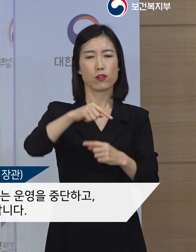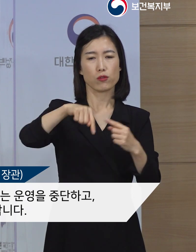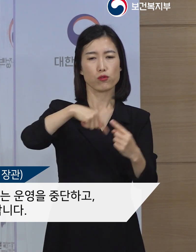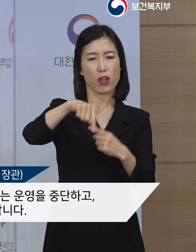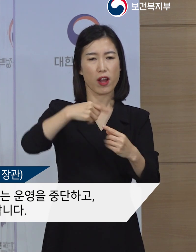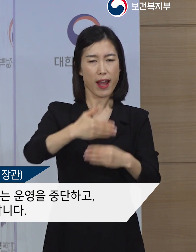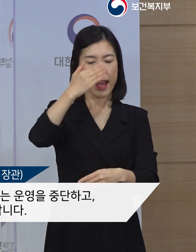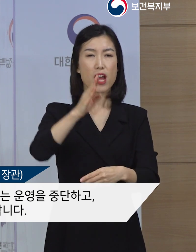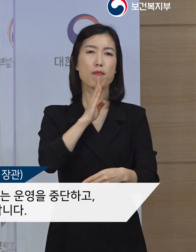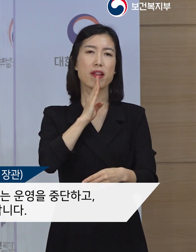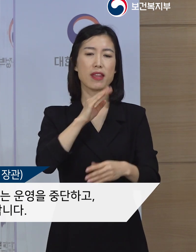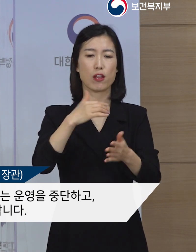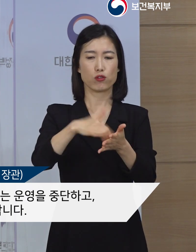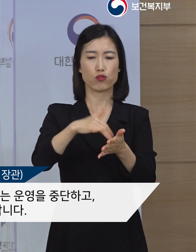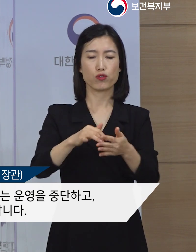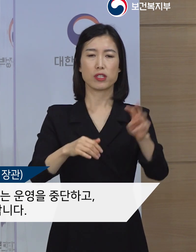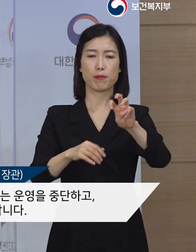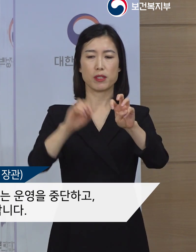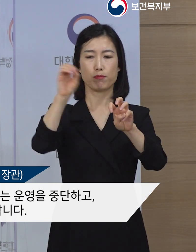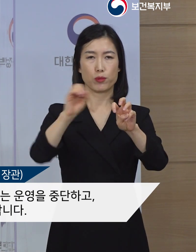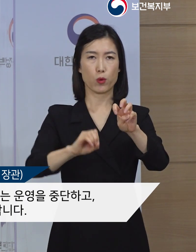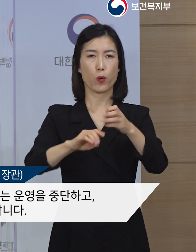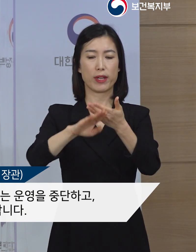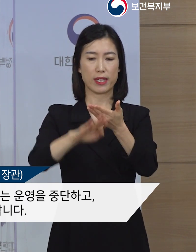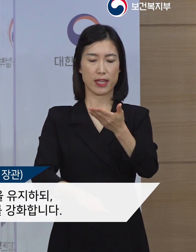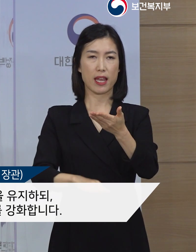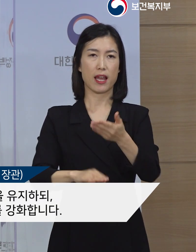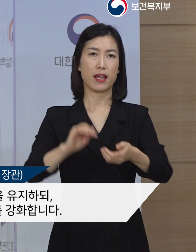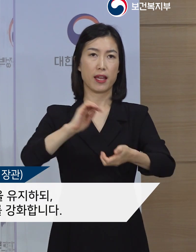인원을 30% 이내로 제한합니다.